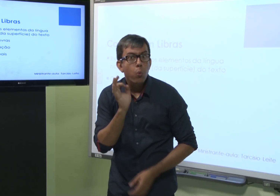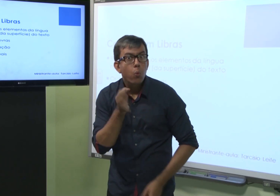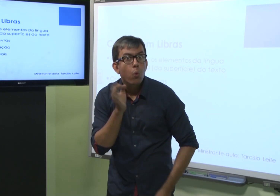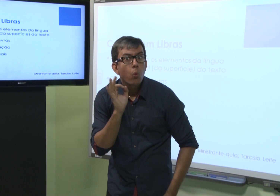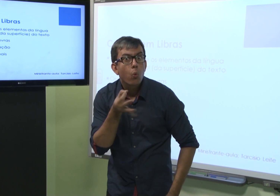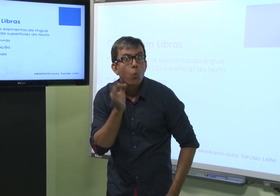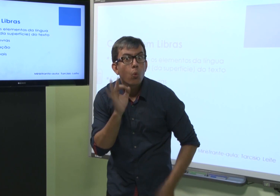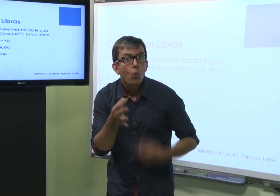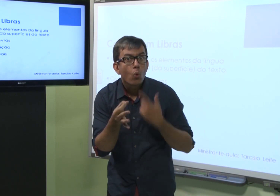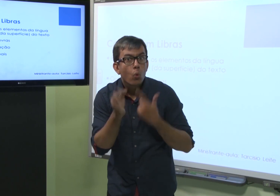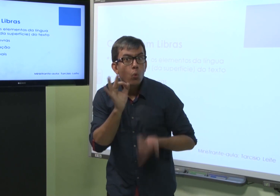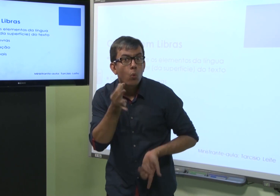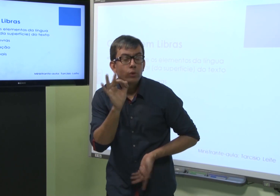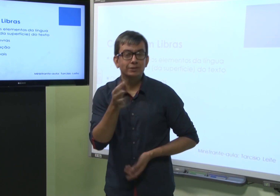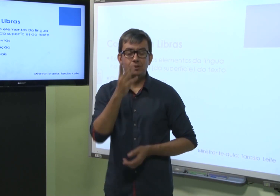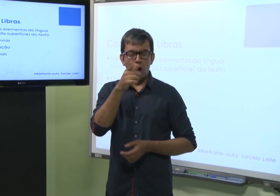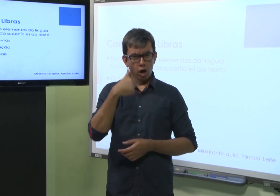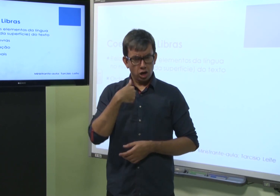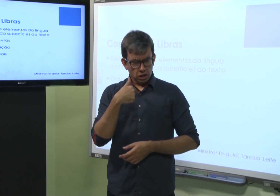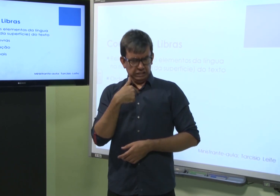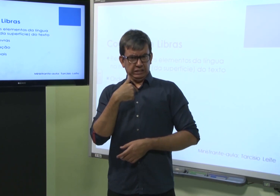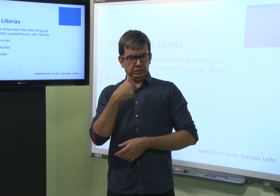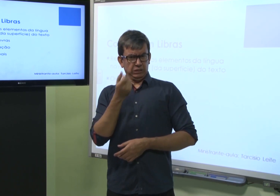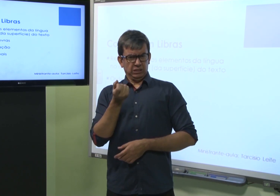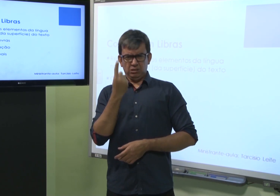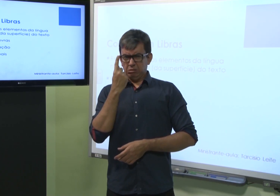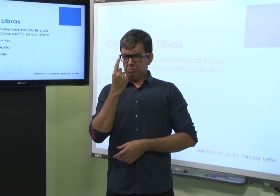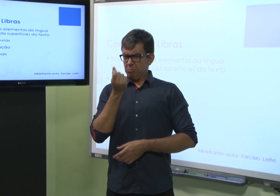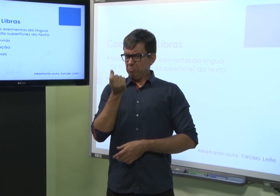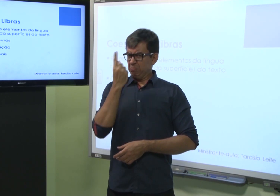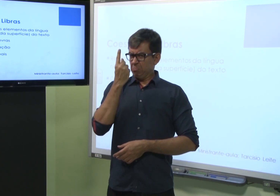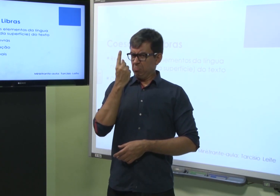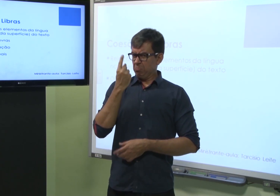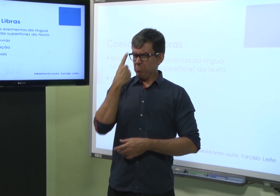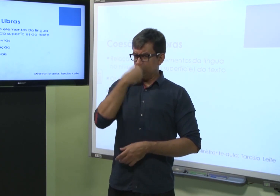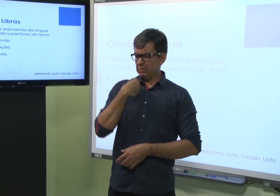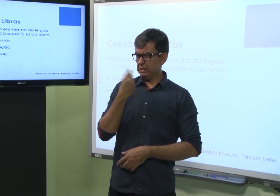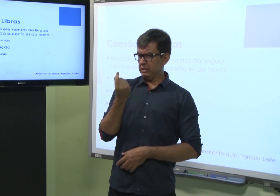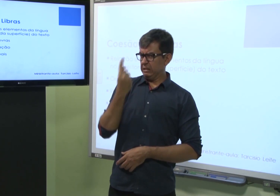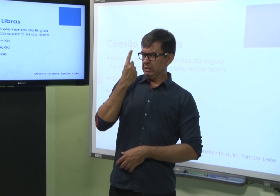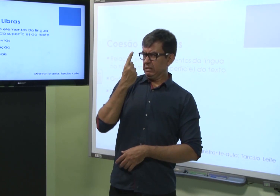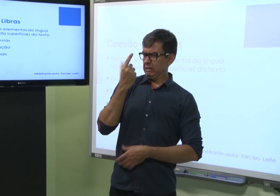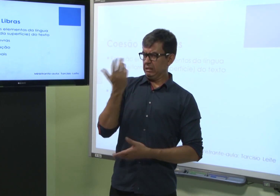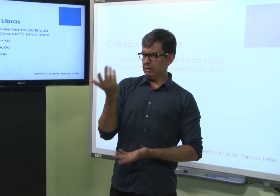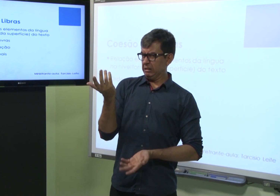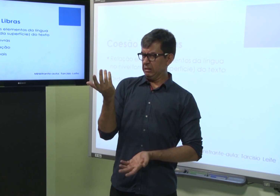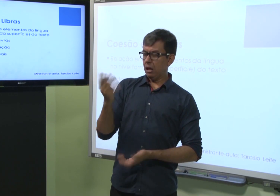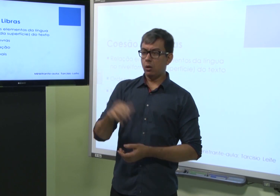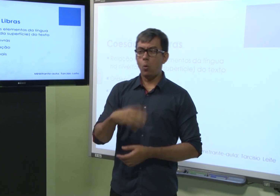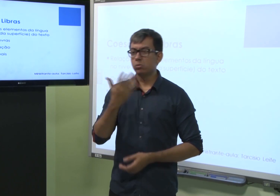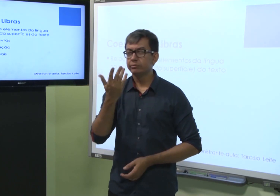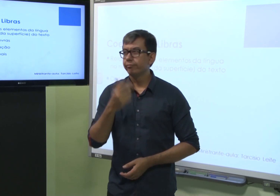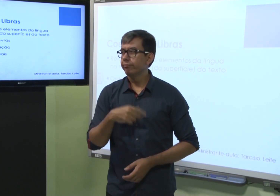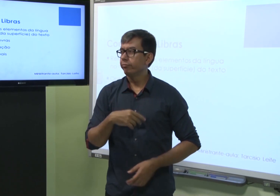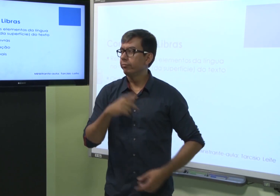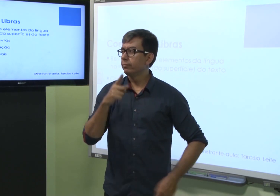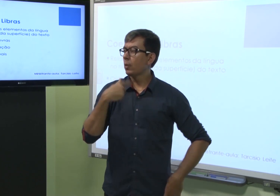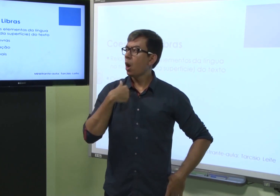medo e essa expressão com a minha boca. Sim, é isso, e essa expressão com a minha boca. Eu faço esse sinal de